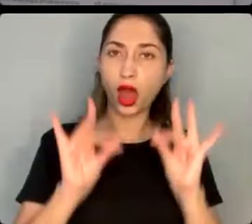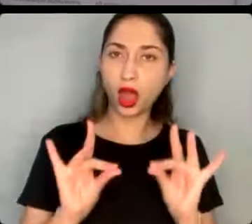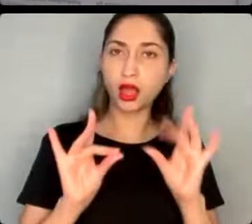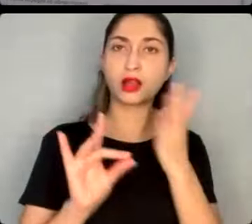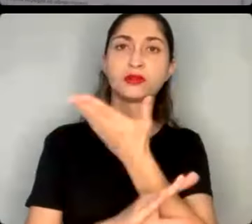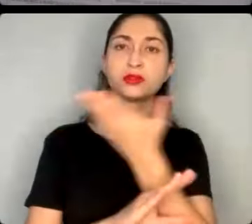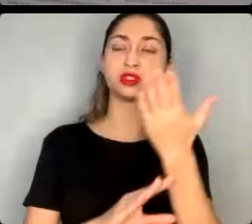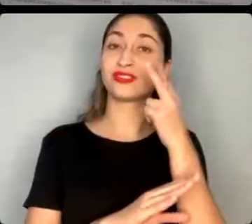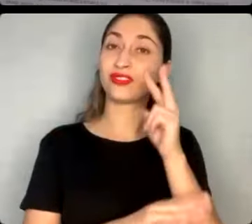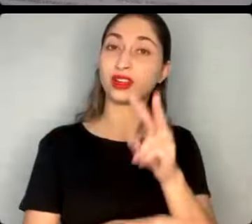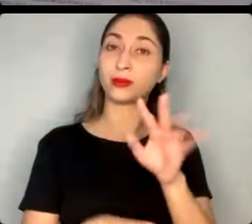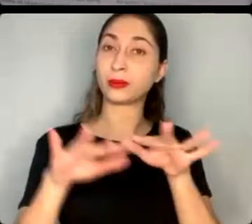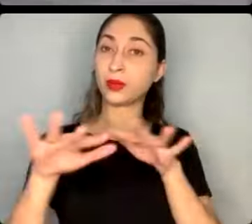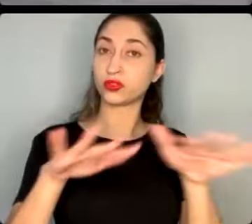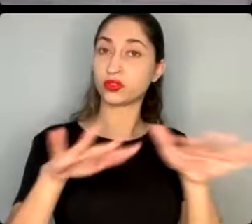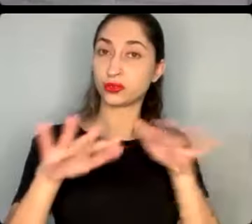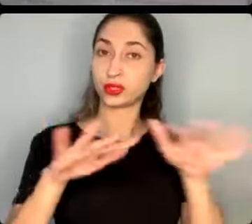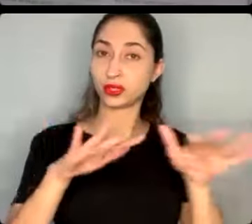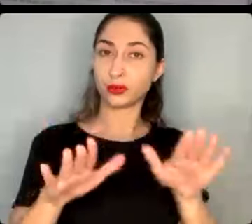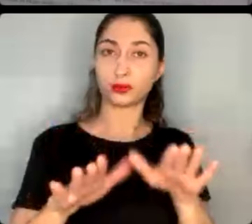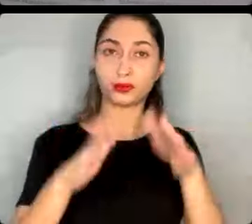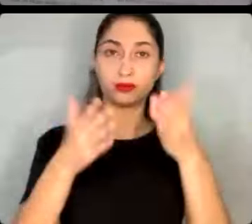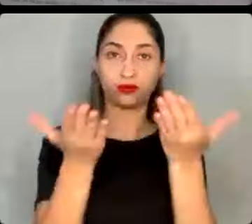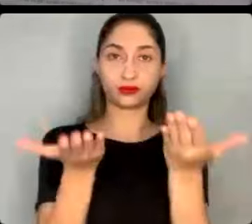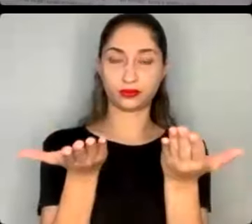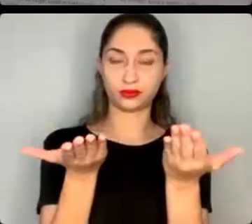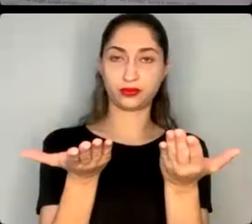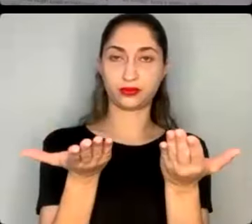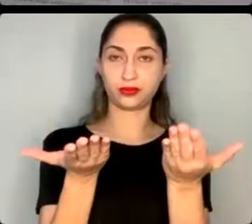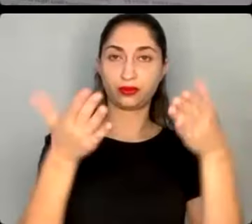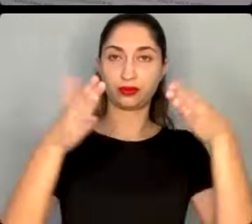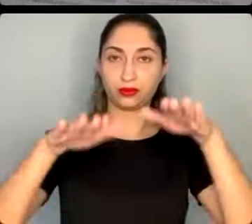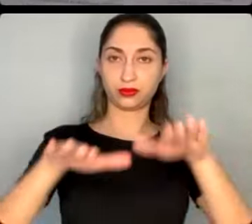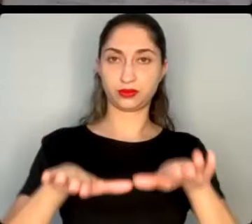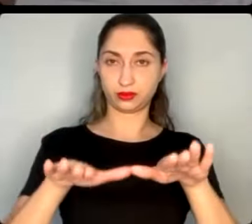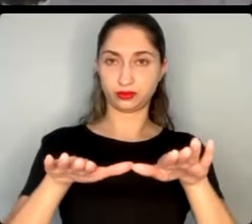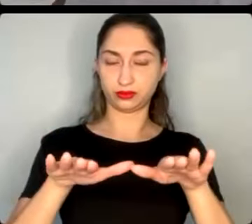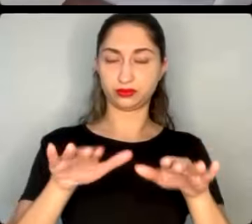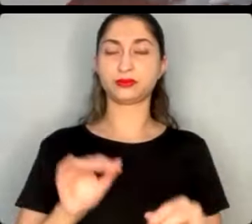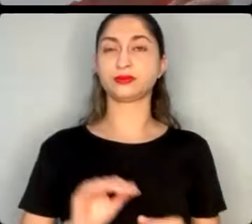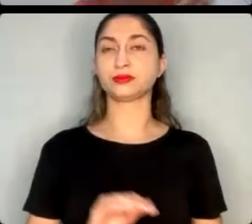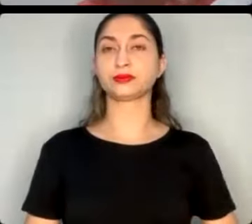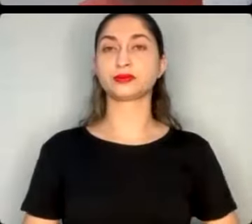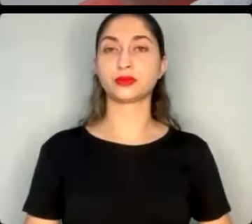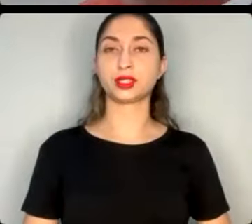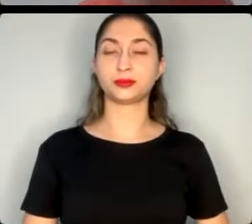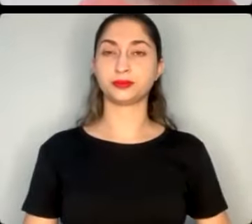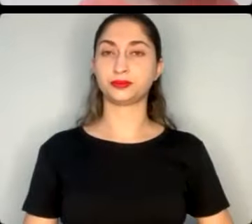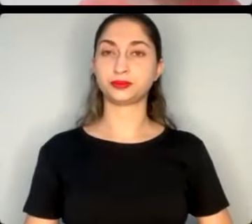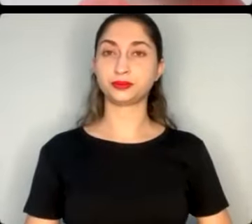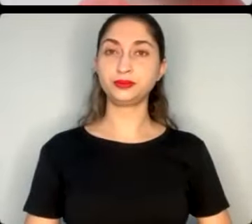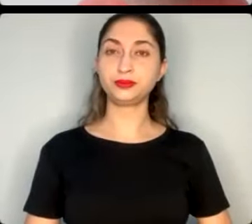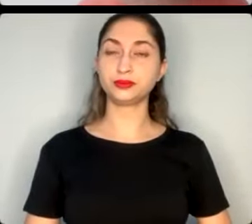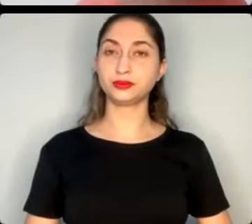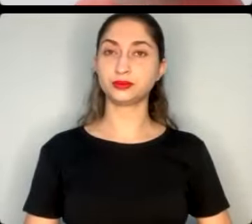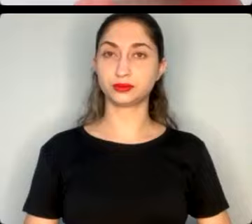movimento aqui de pronação e de supinação. E depois, ainda